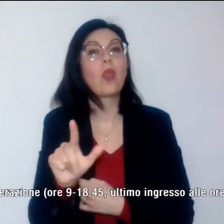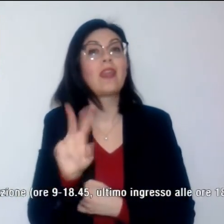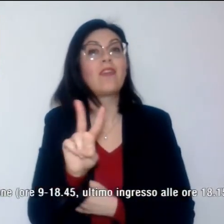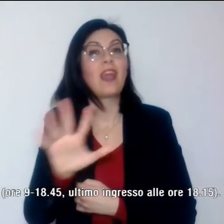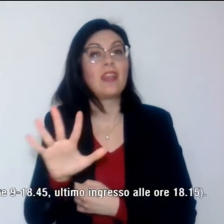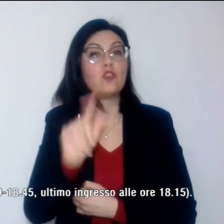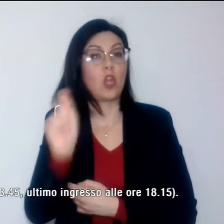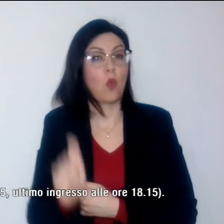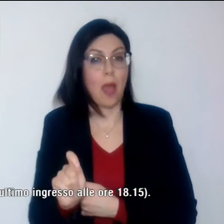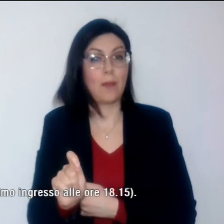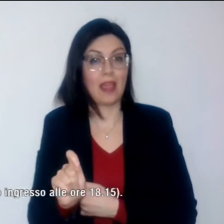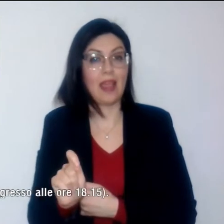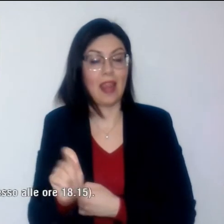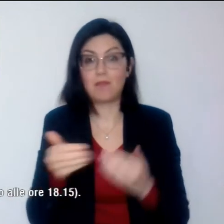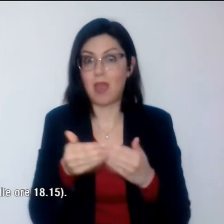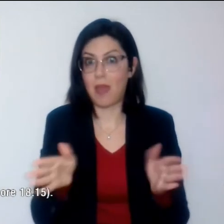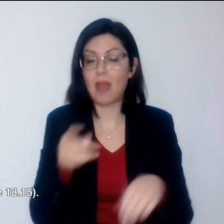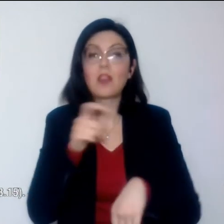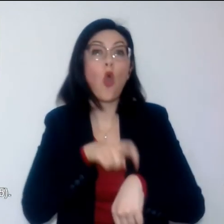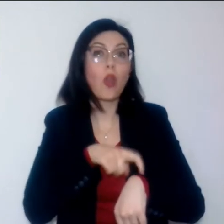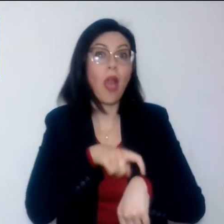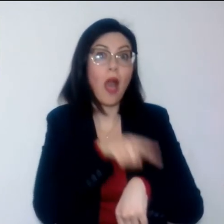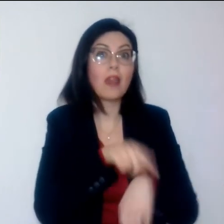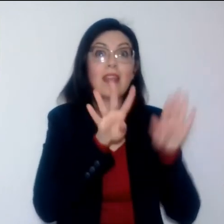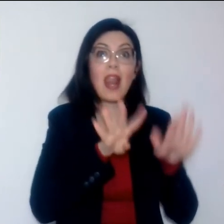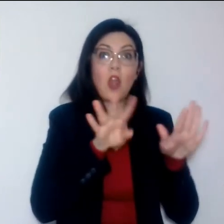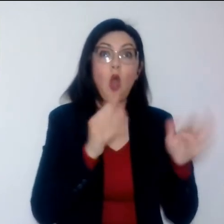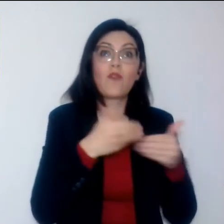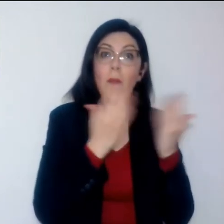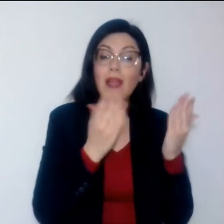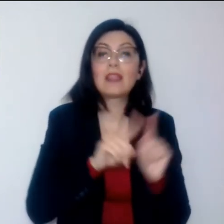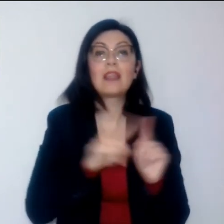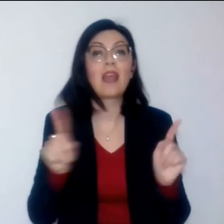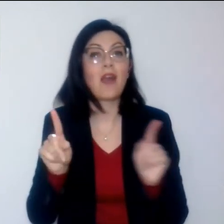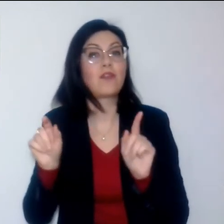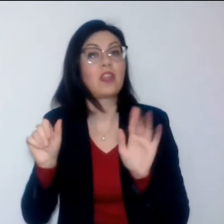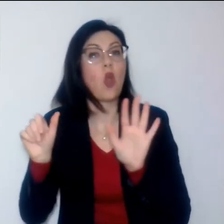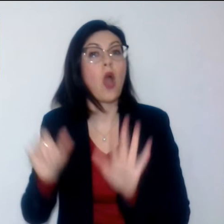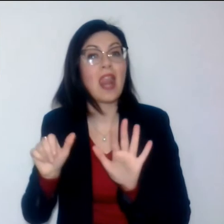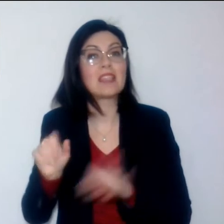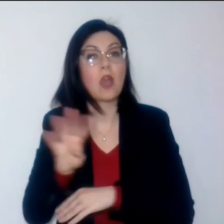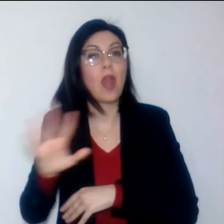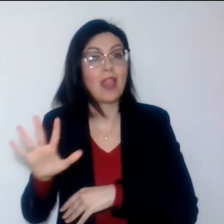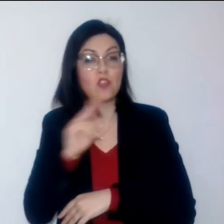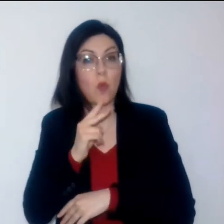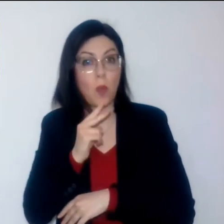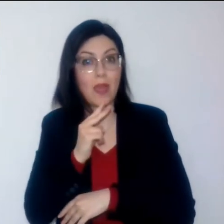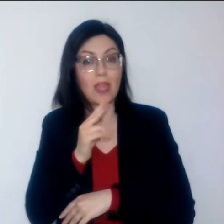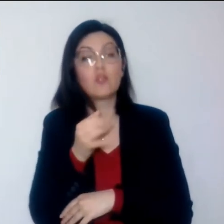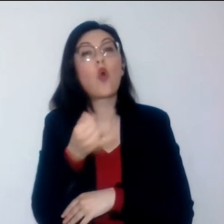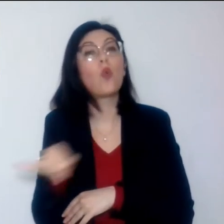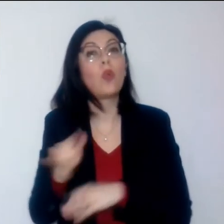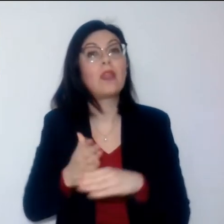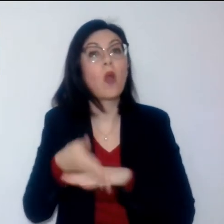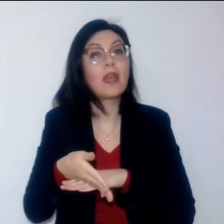liberazione gli orari saranno dalle 9 alle 18 e 45 con ultimo ingresso alle